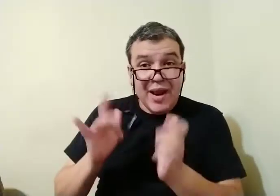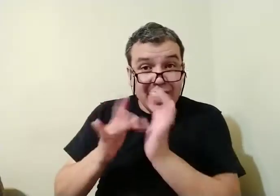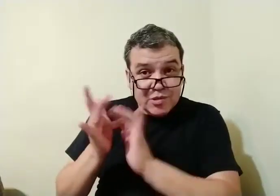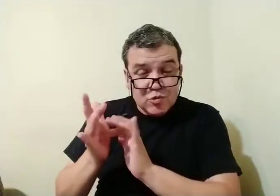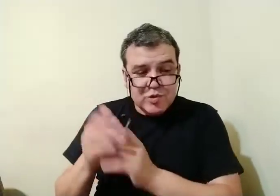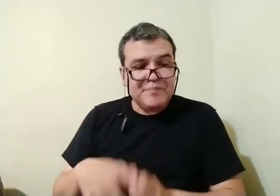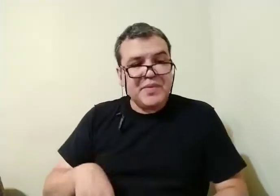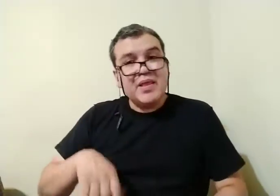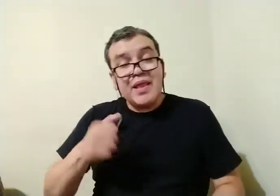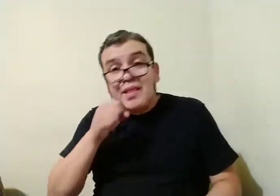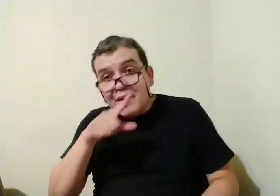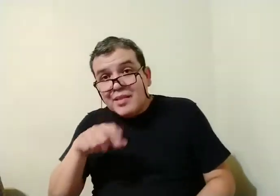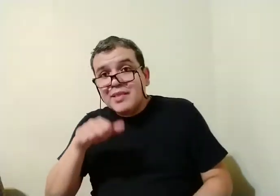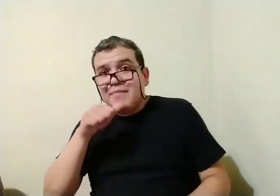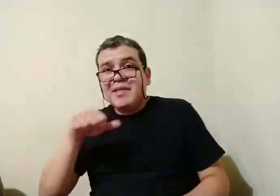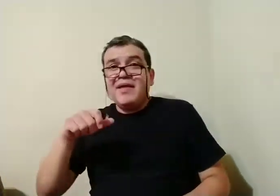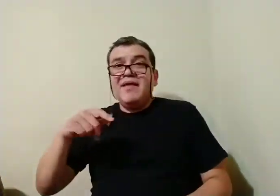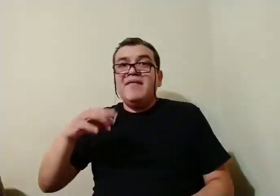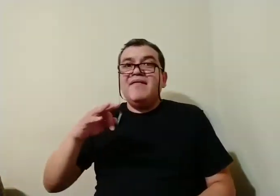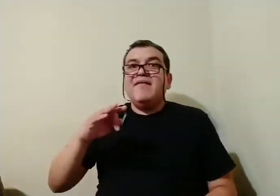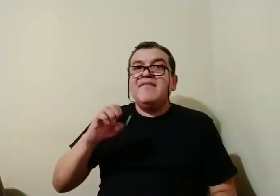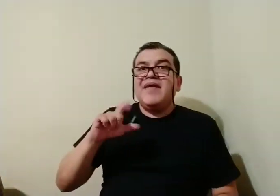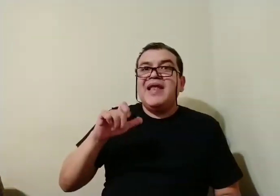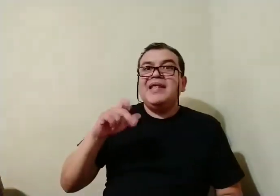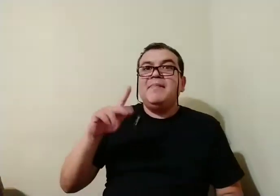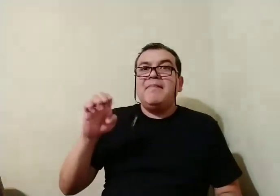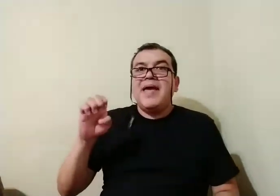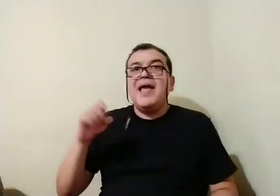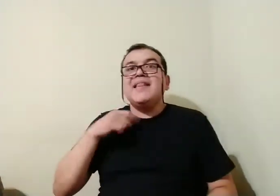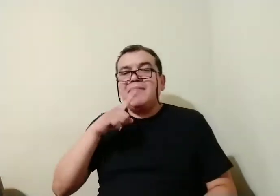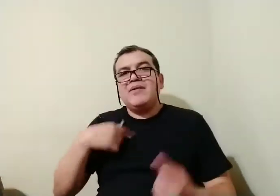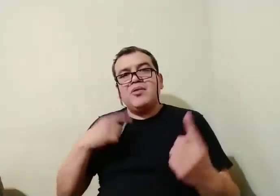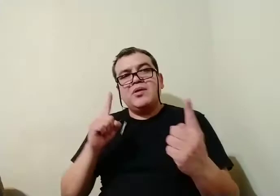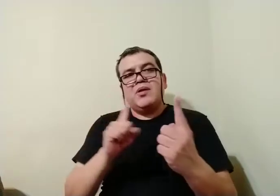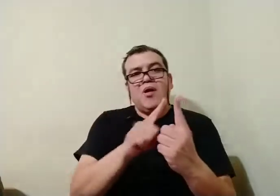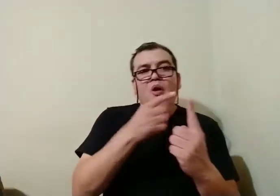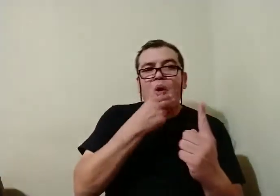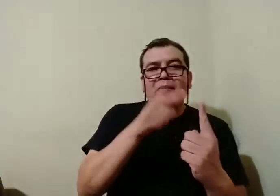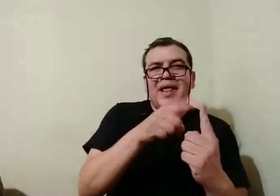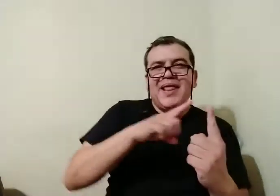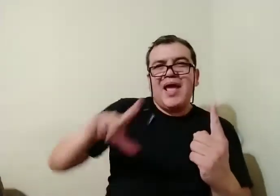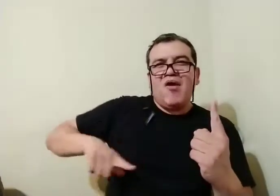de la predicción mesiánica en Isaías 53.